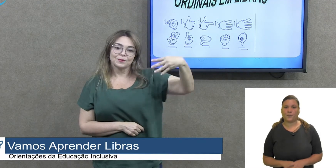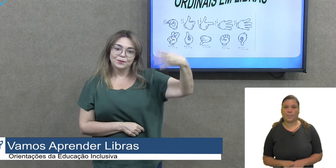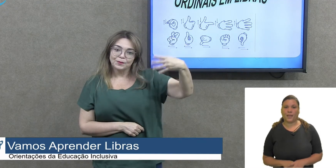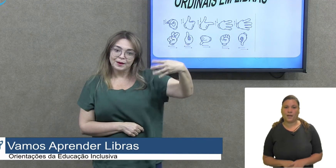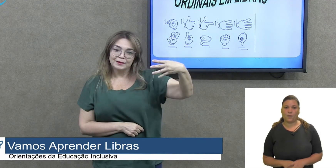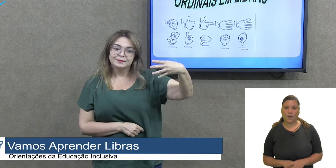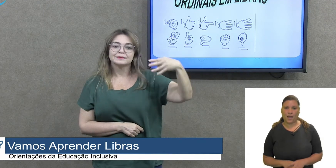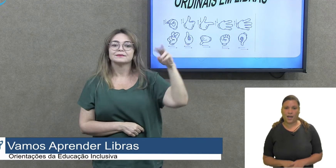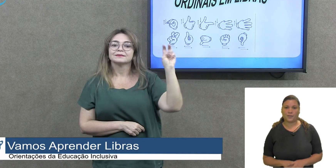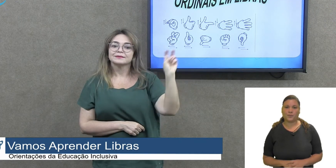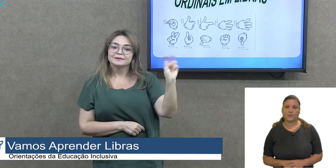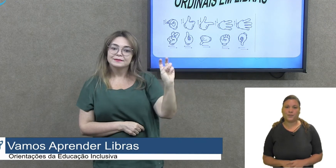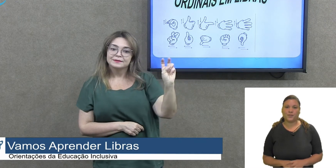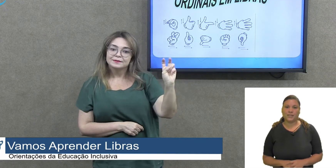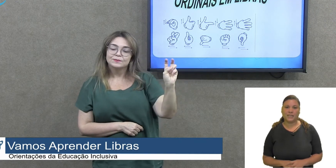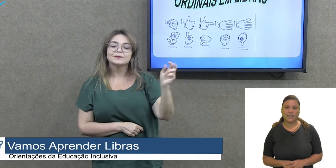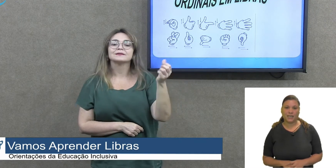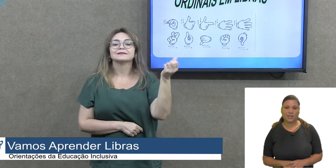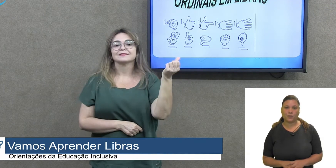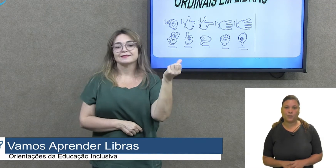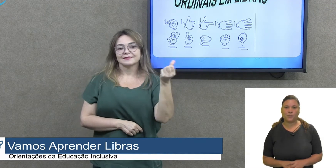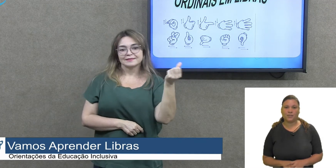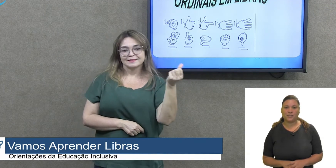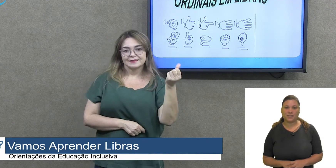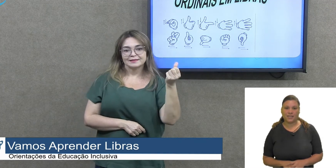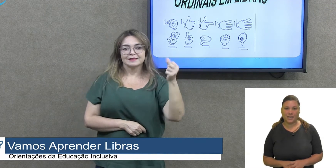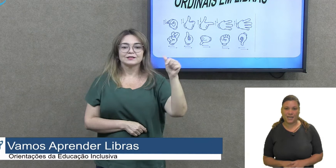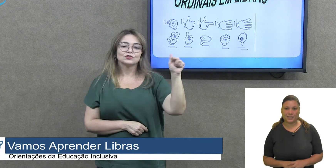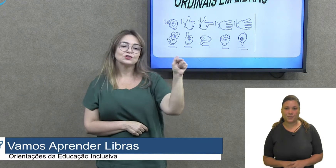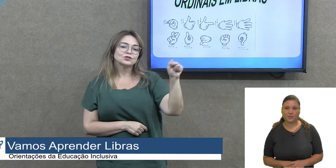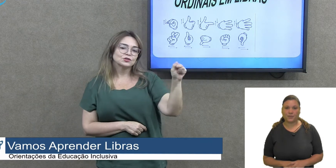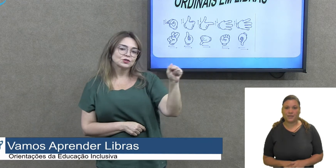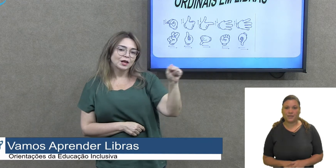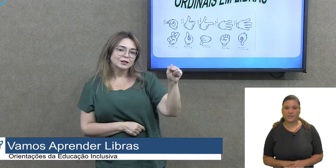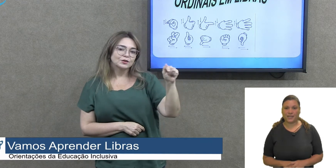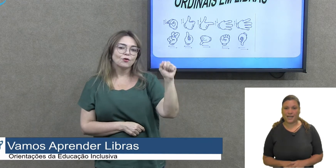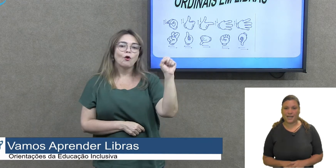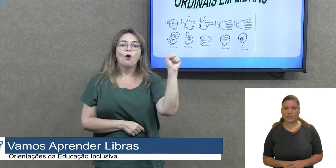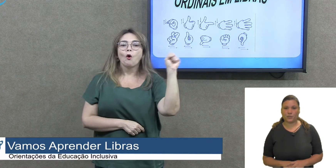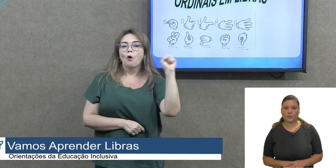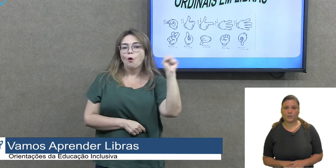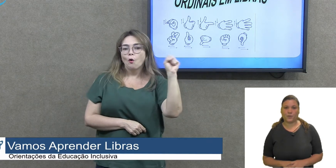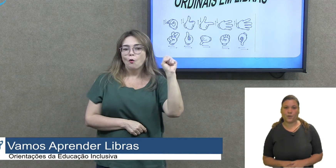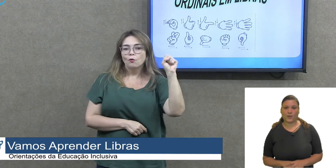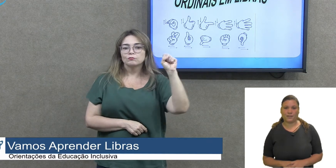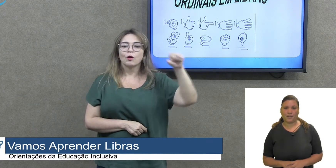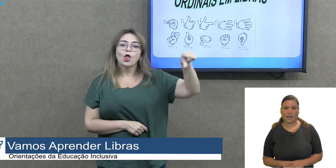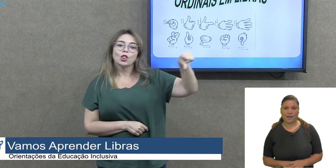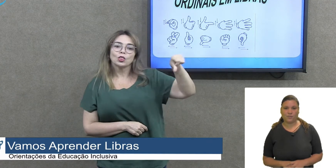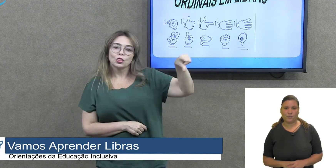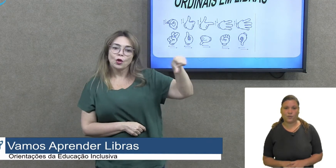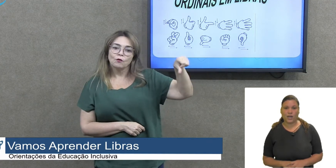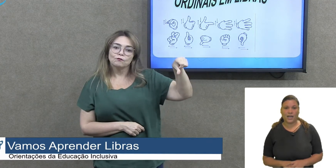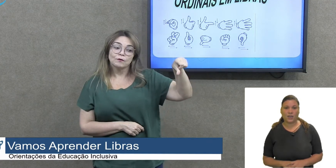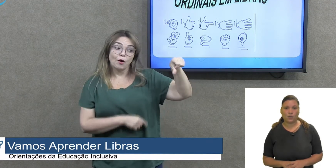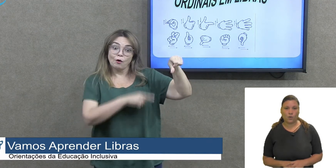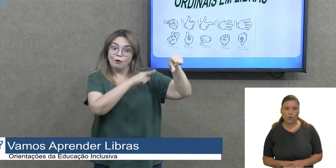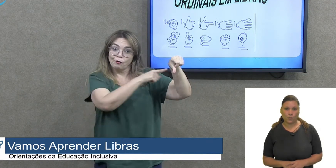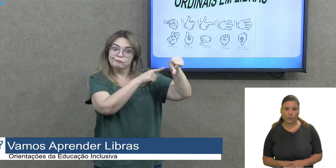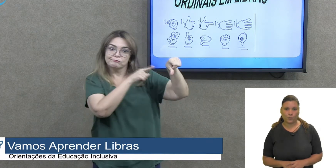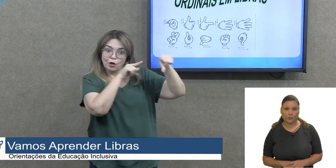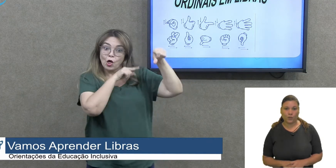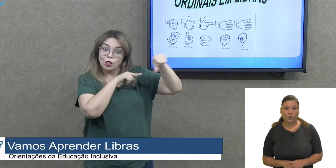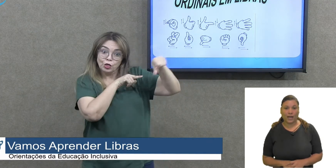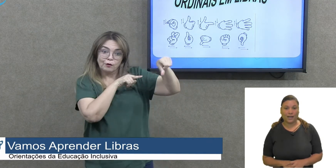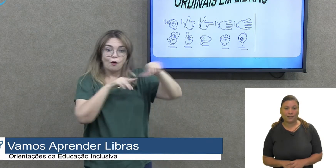terceiro, quarto, quinto, sexto, sétimo, oitavo,